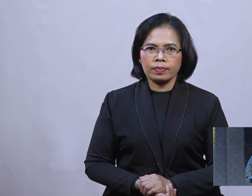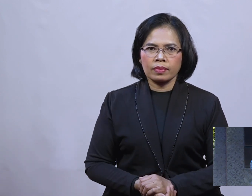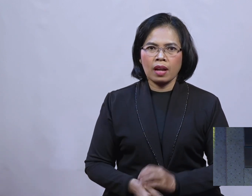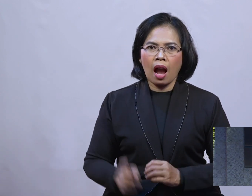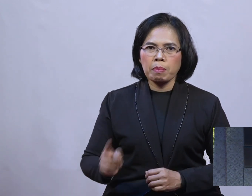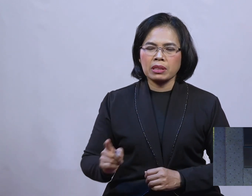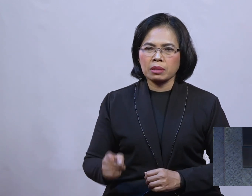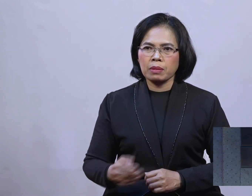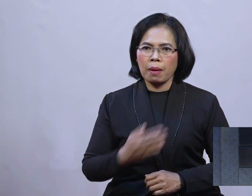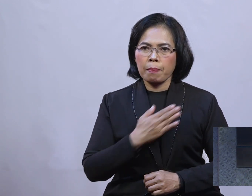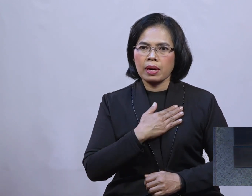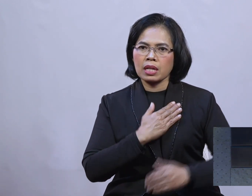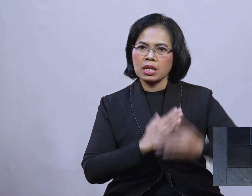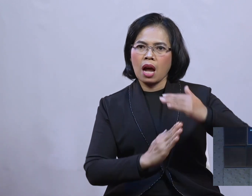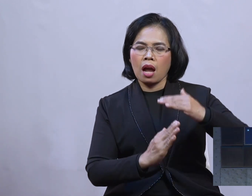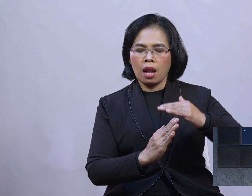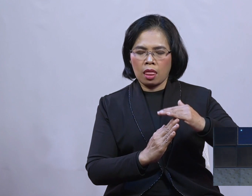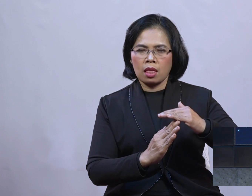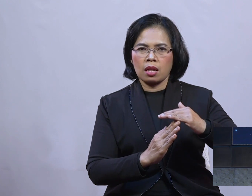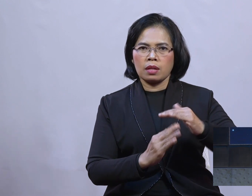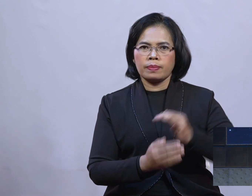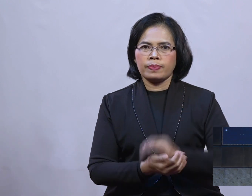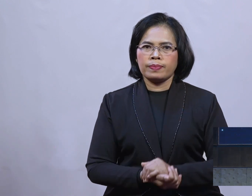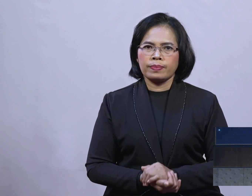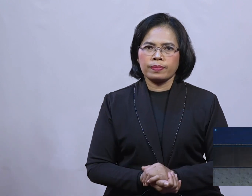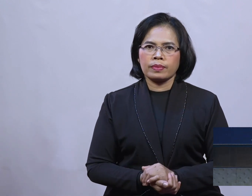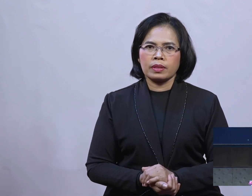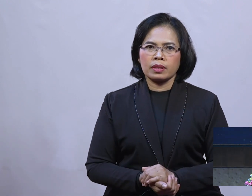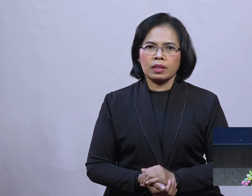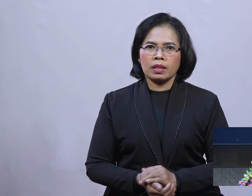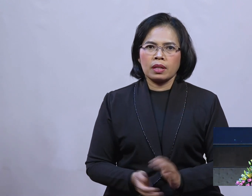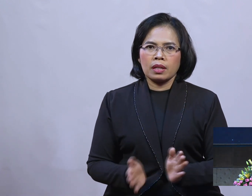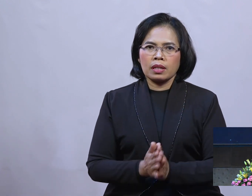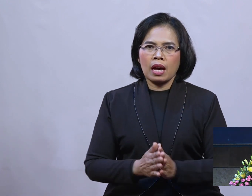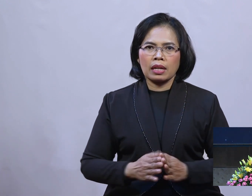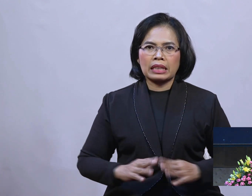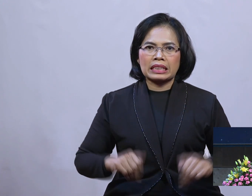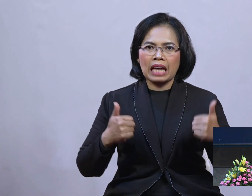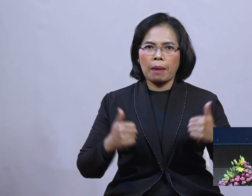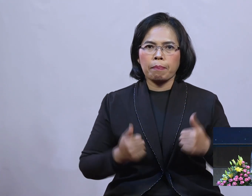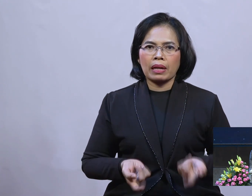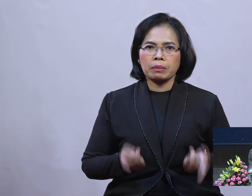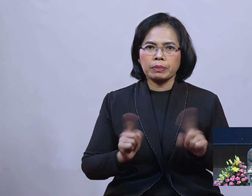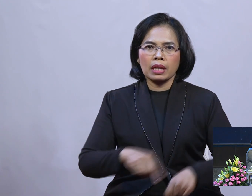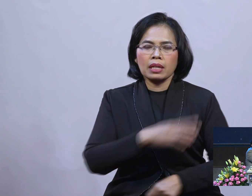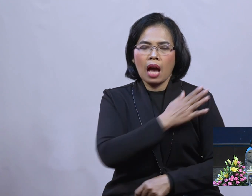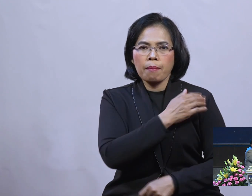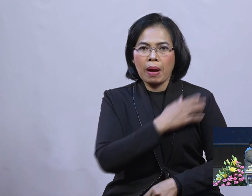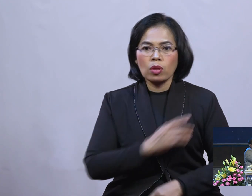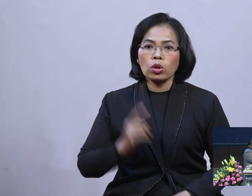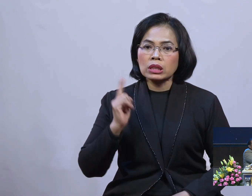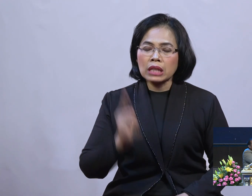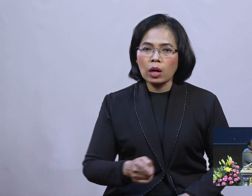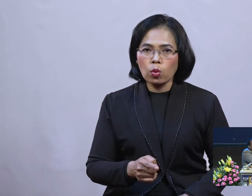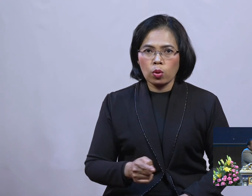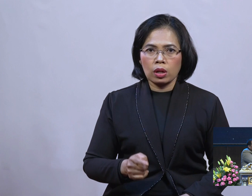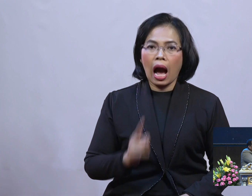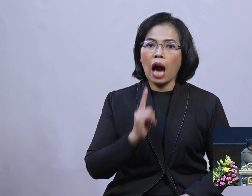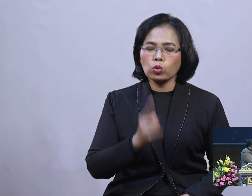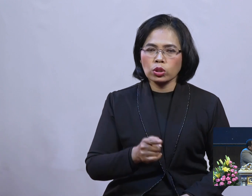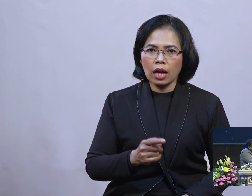Hai mengapa kalender Hai dan kesiapan menjadi hamba Allah keharusan buat kita sebagai anak